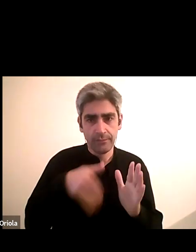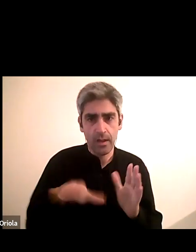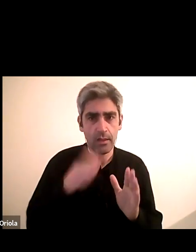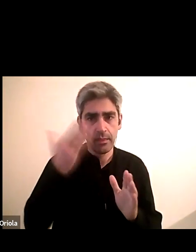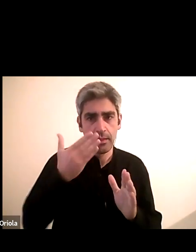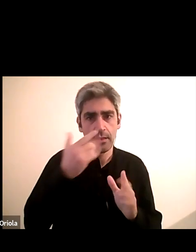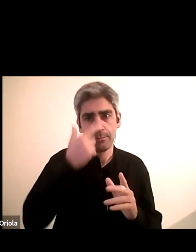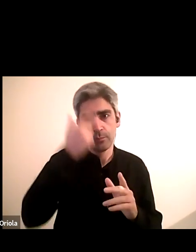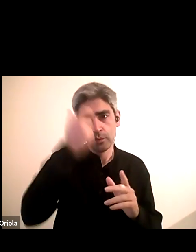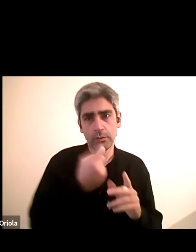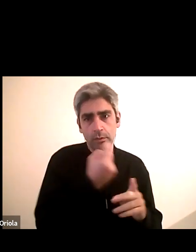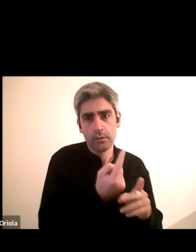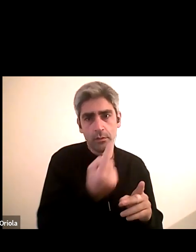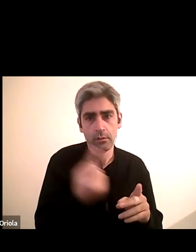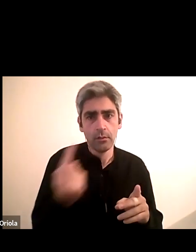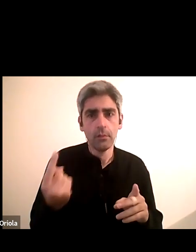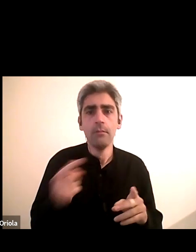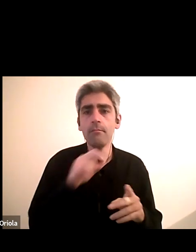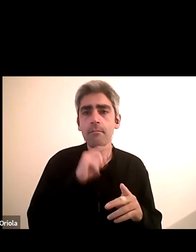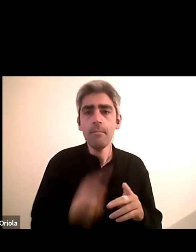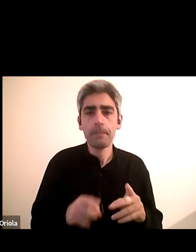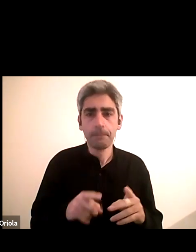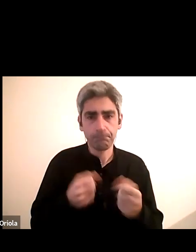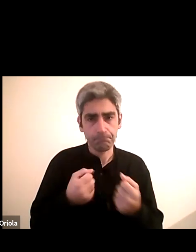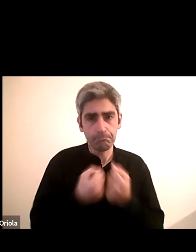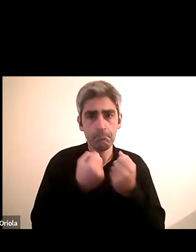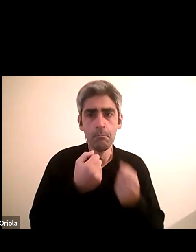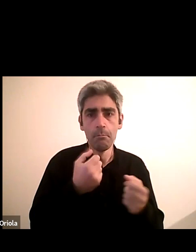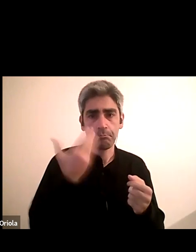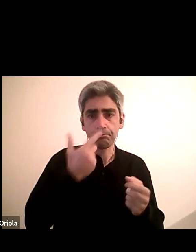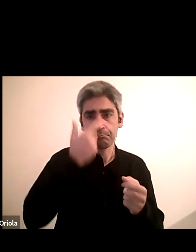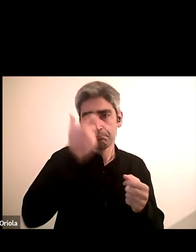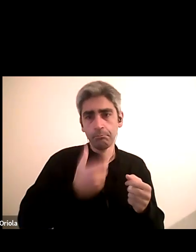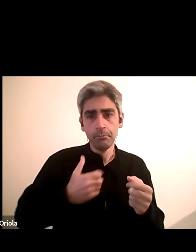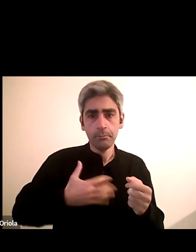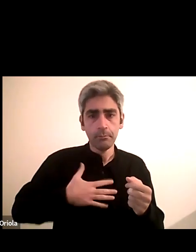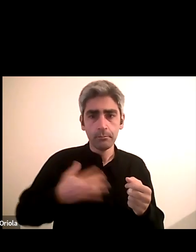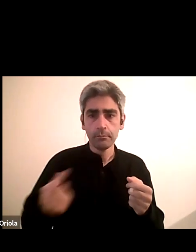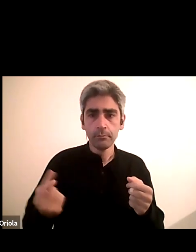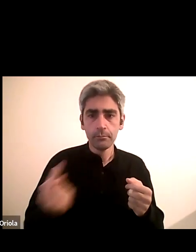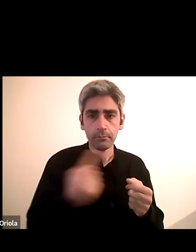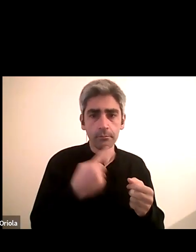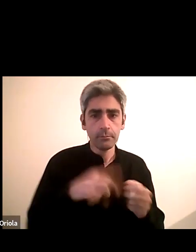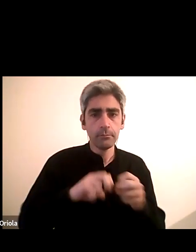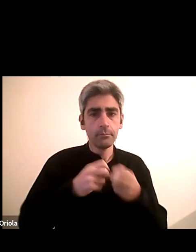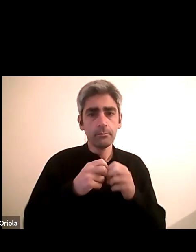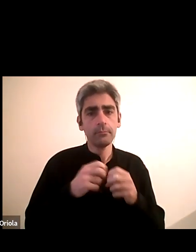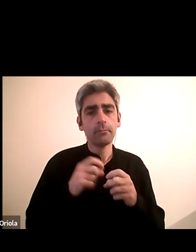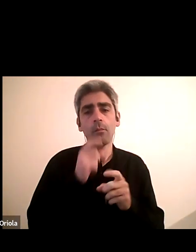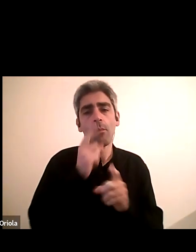de personalidade e que vai colidir com os direitos de personalidade. Há problemas de monotonia